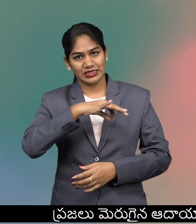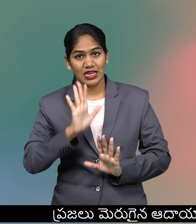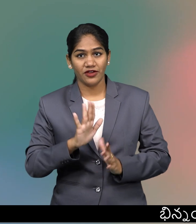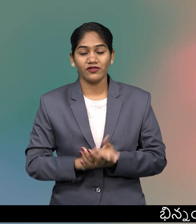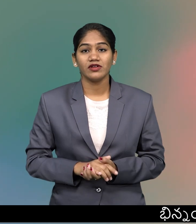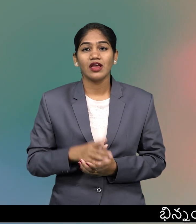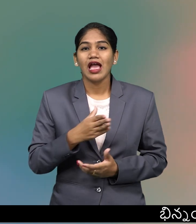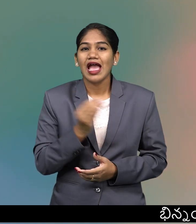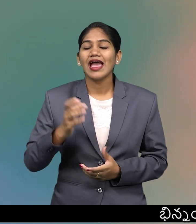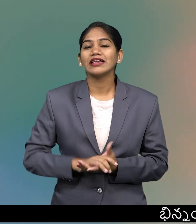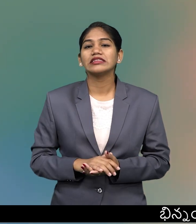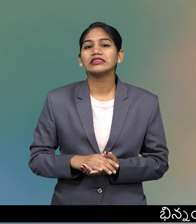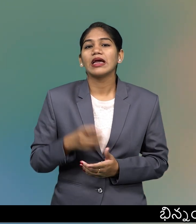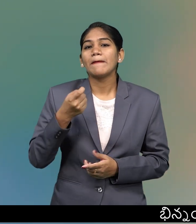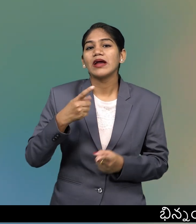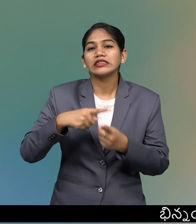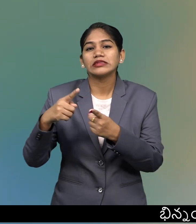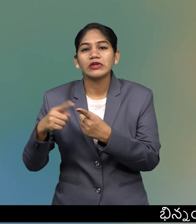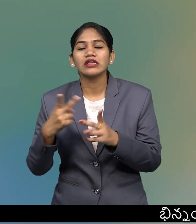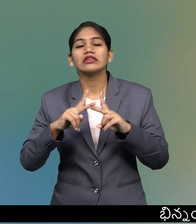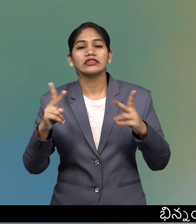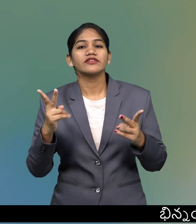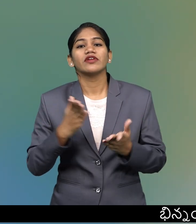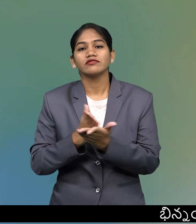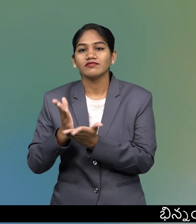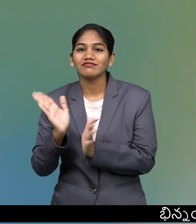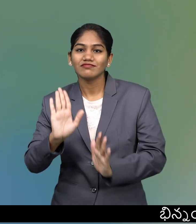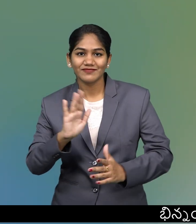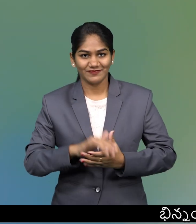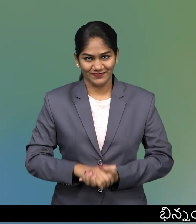డబ్బును భిన్నంగా ఖర్చు చేయడం.